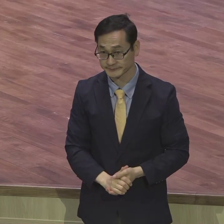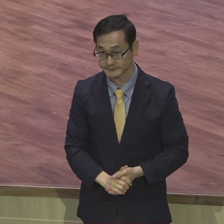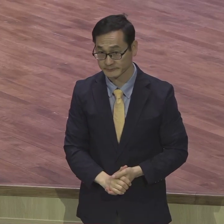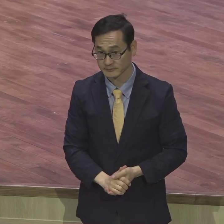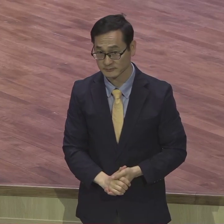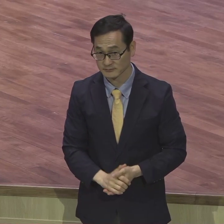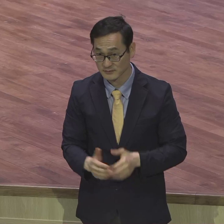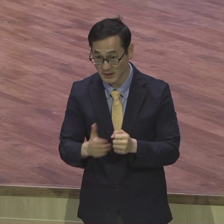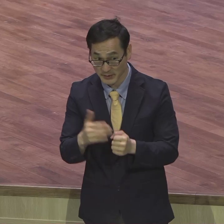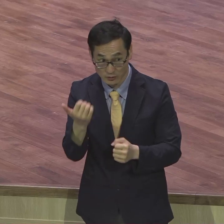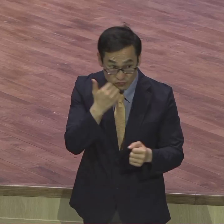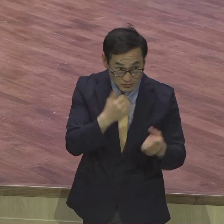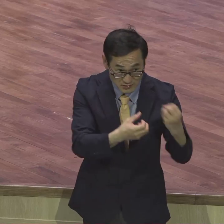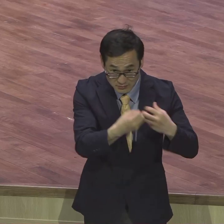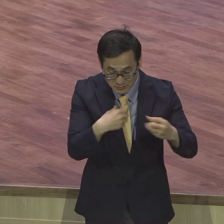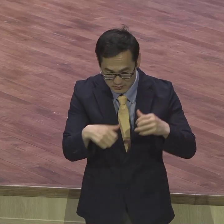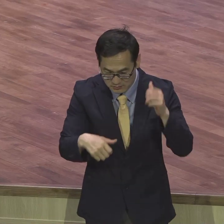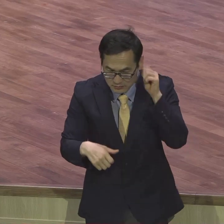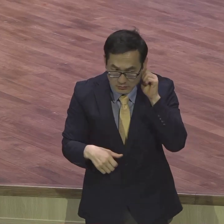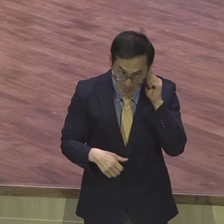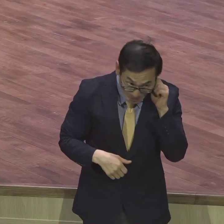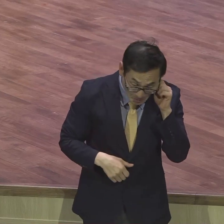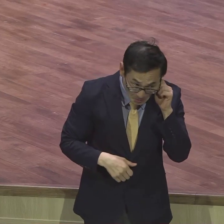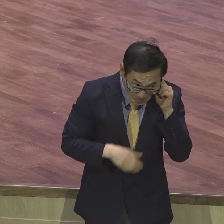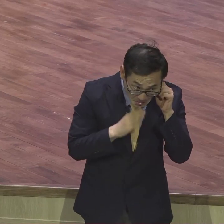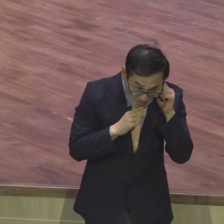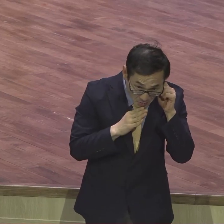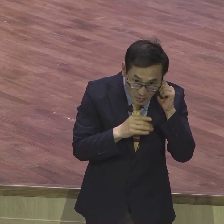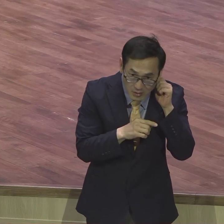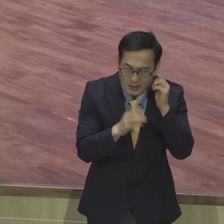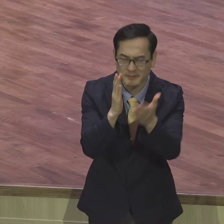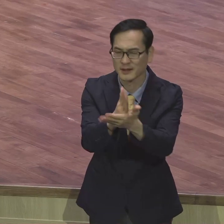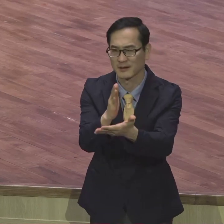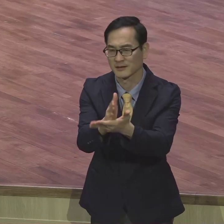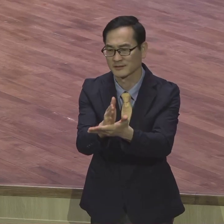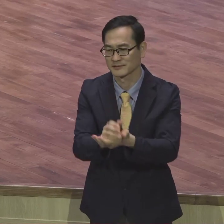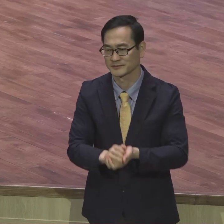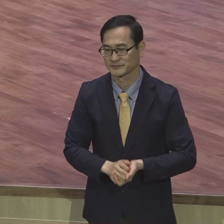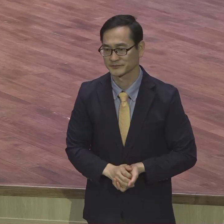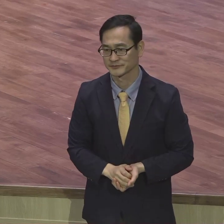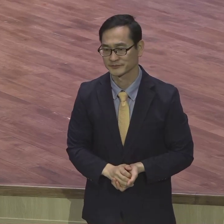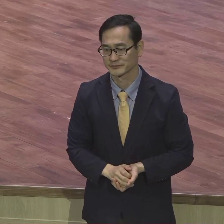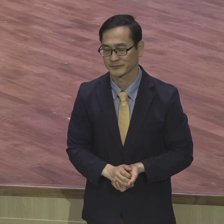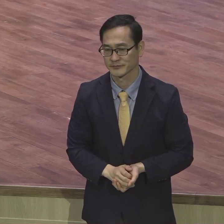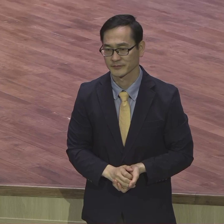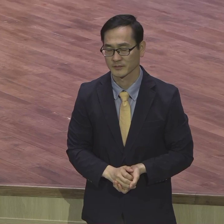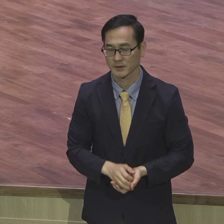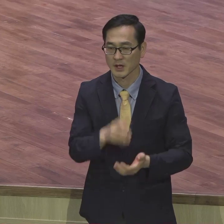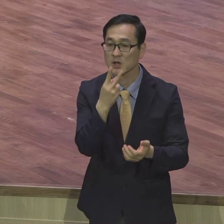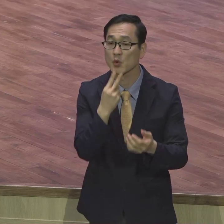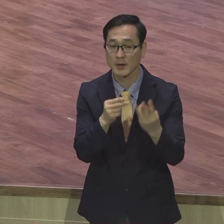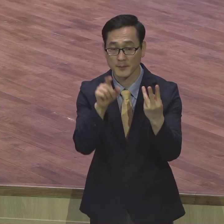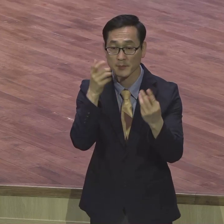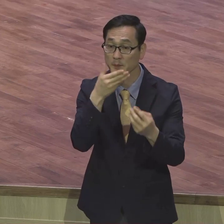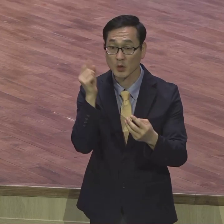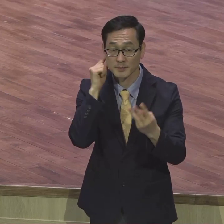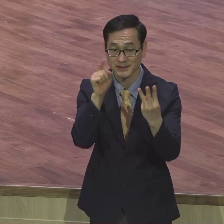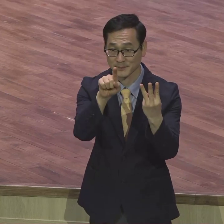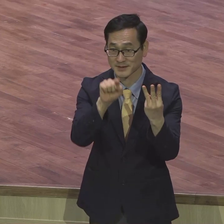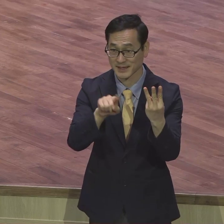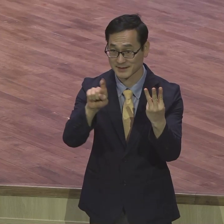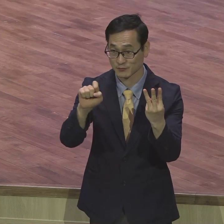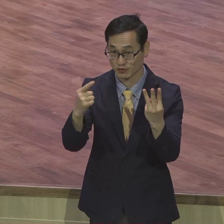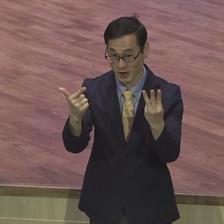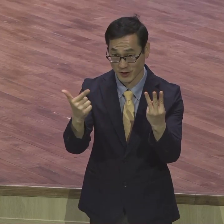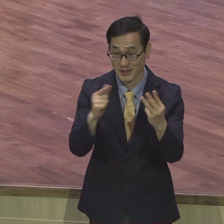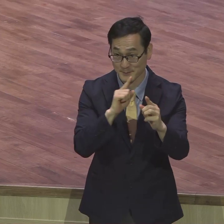흔들리지 말기 바랍니다. 그런데 요한복음 3장 16절하고 상벽을 이루는